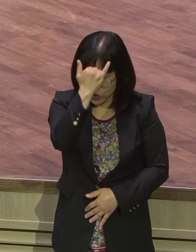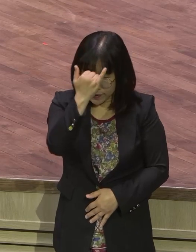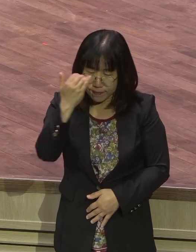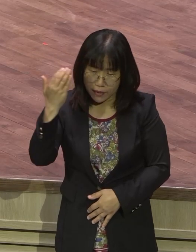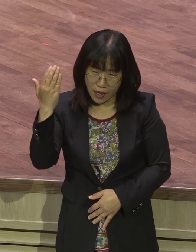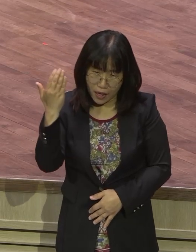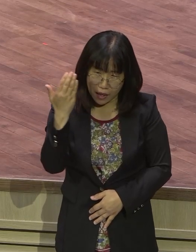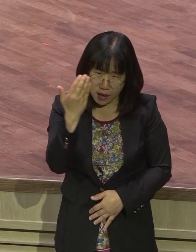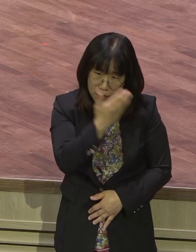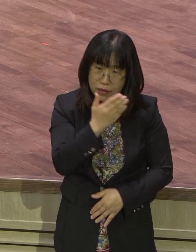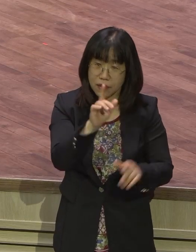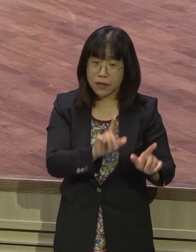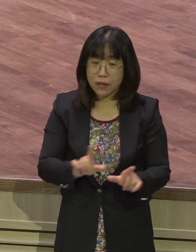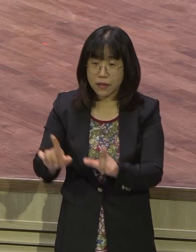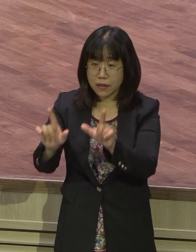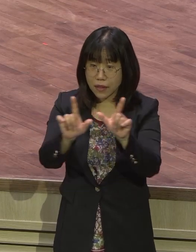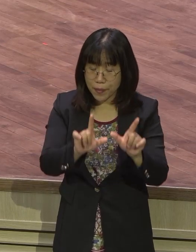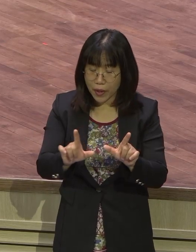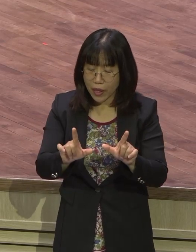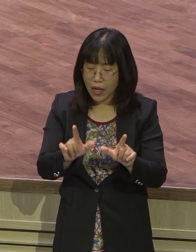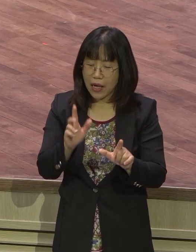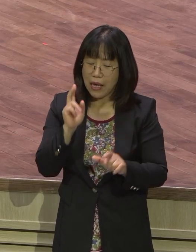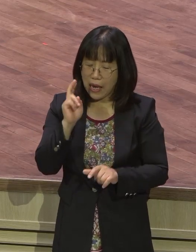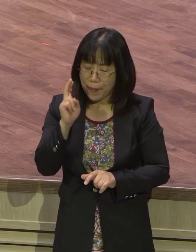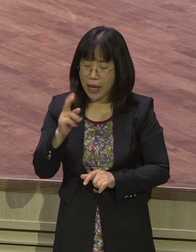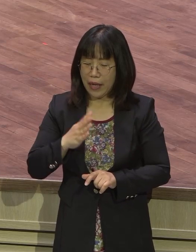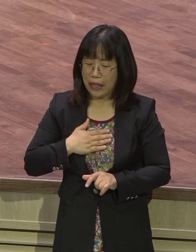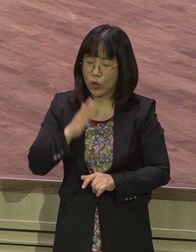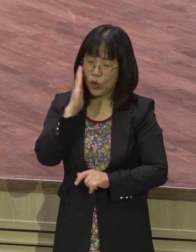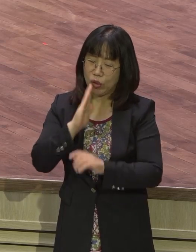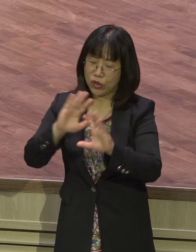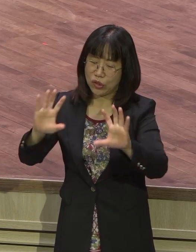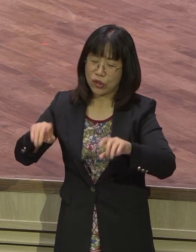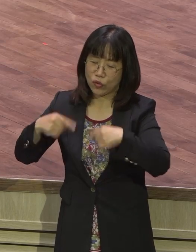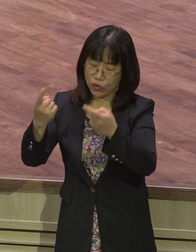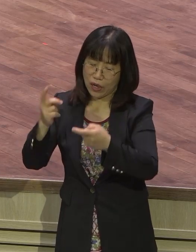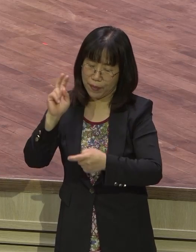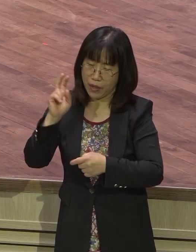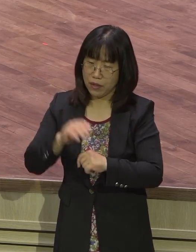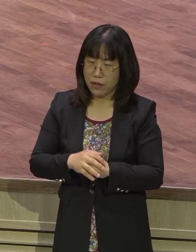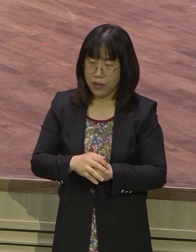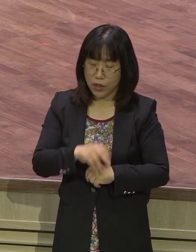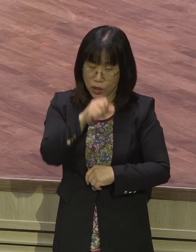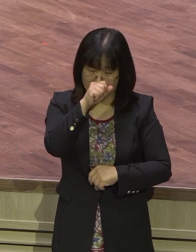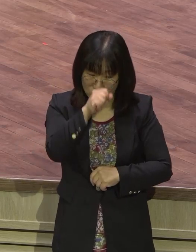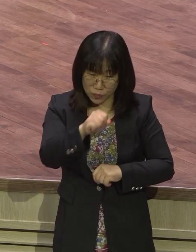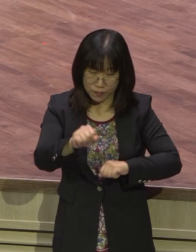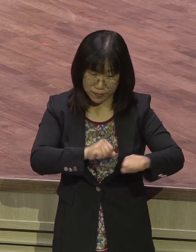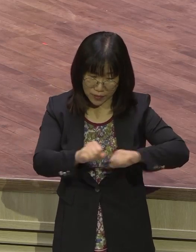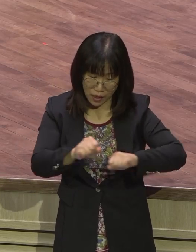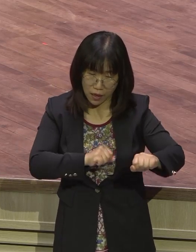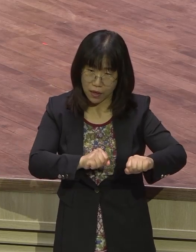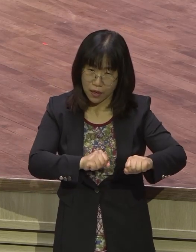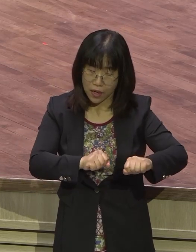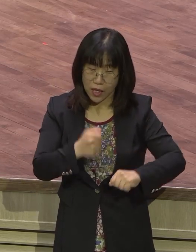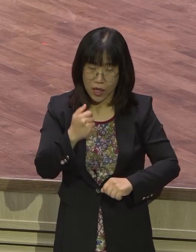몰입 곳이 있다면 나도 가겠지. 내가 이 땅에서 좋은 일하고 착한 일하고 내가